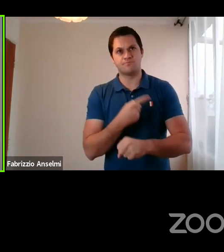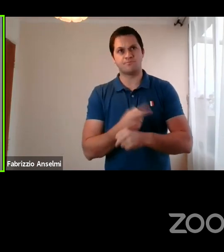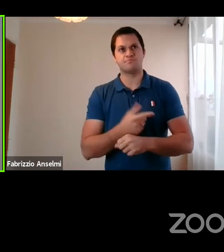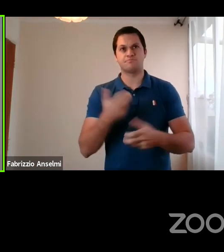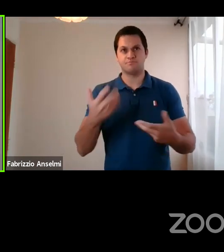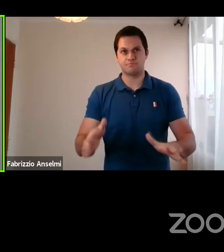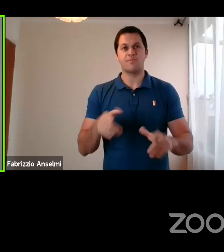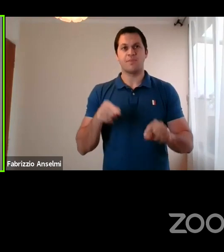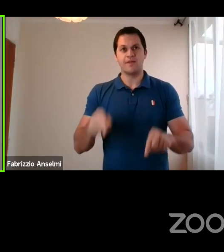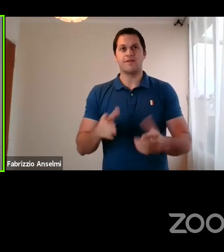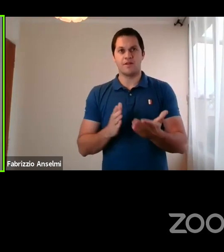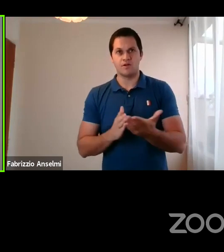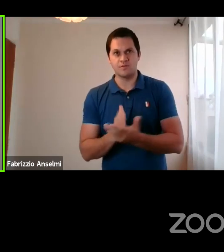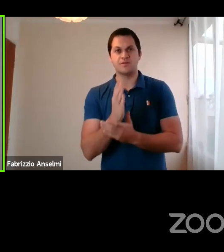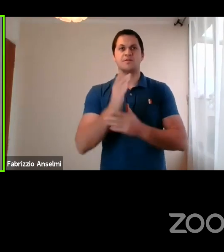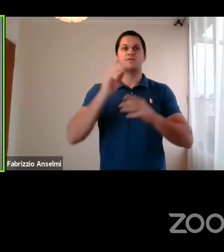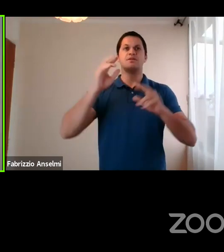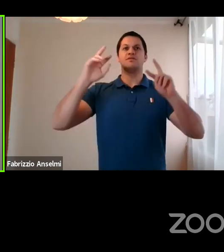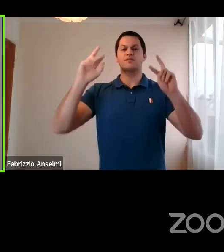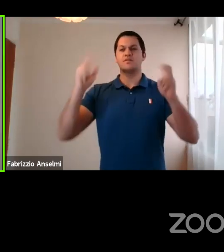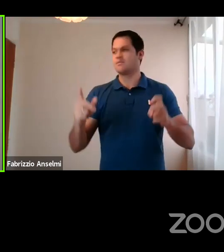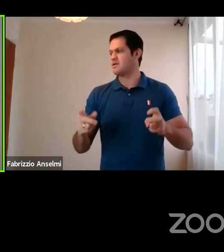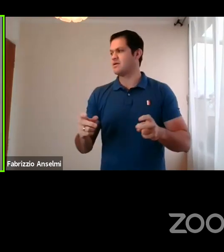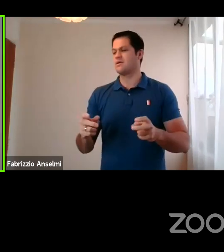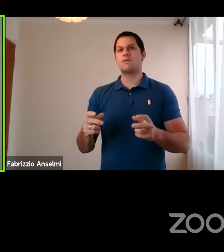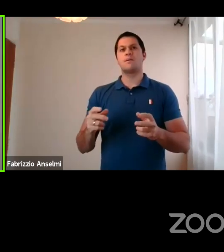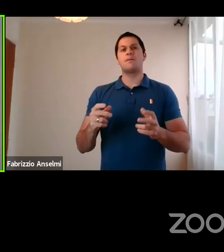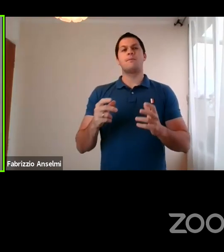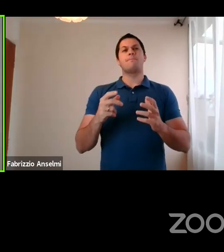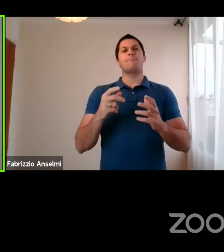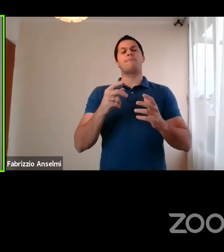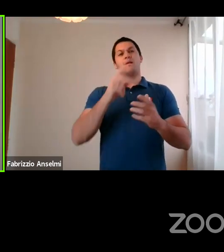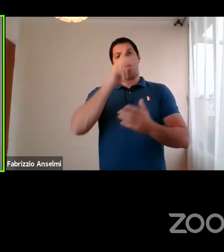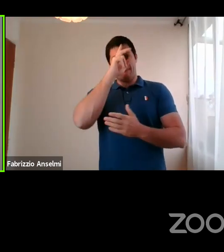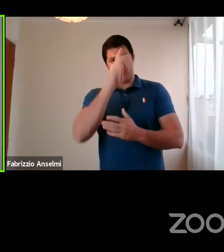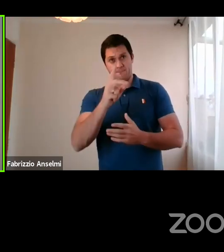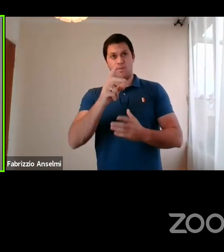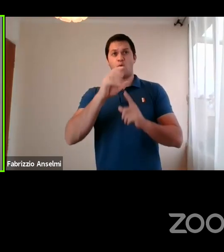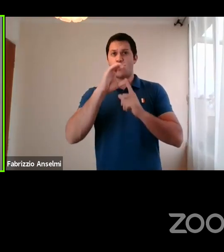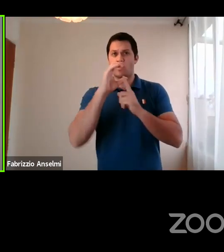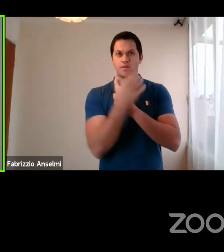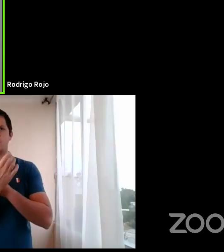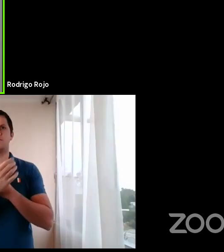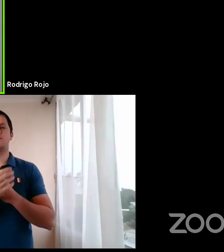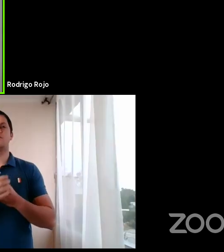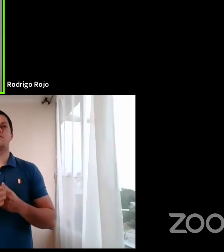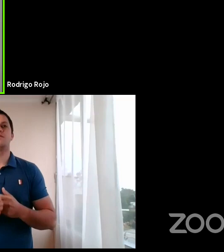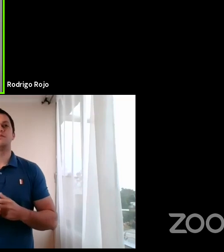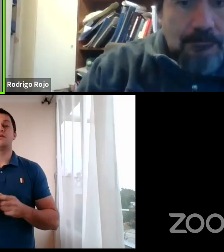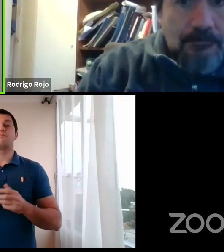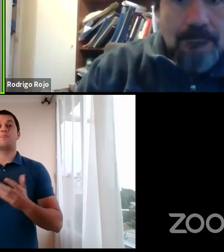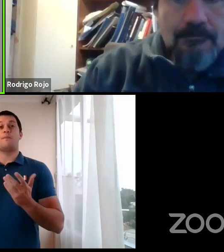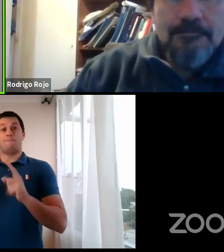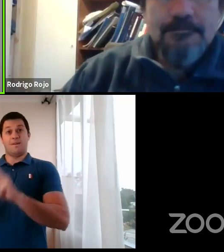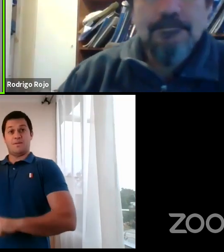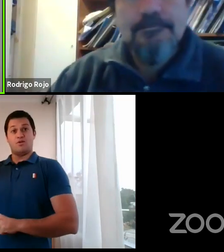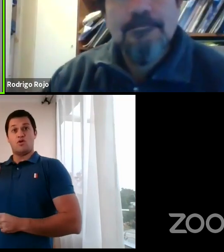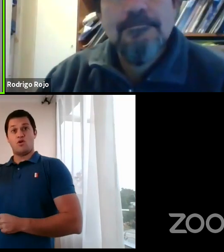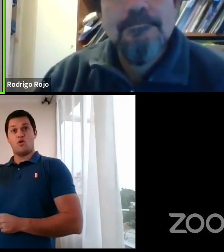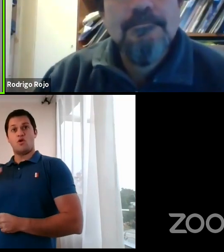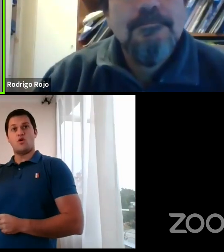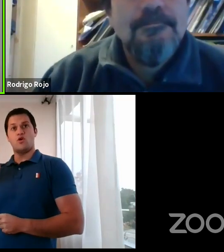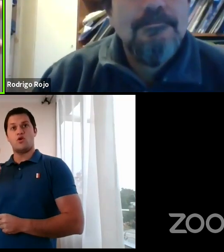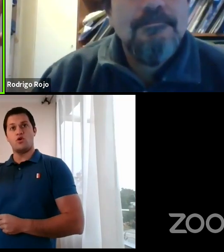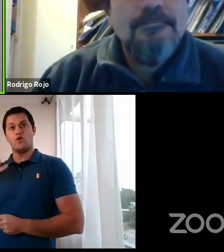introducción sobre patrimonio oculto y sobre patrimonio cultural. Entonces, la modalidad va a ser la siguiente. Rodrigo Rojo va a comentar sobre